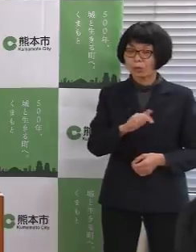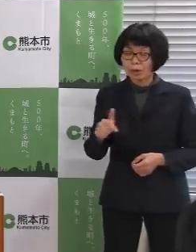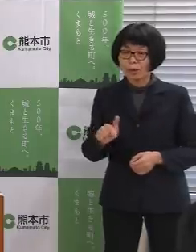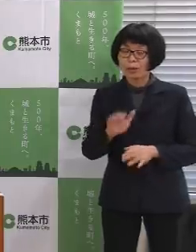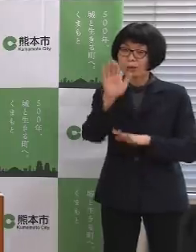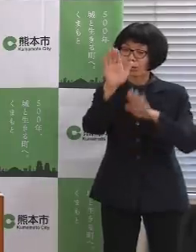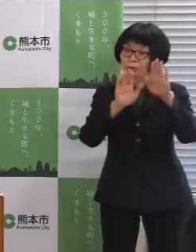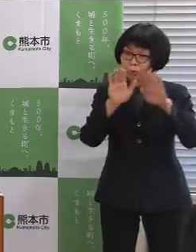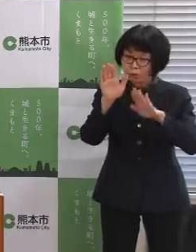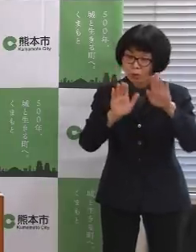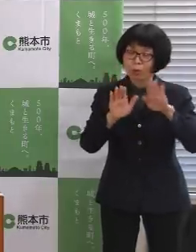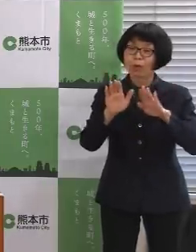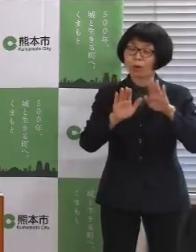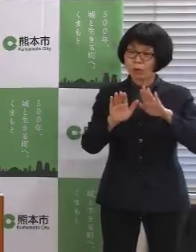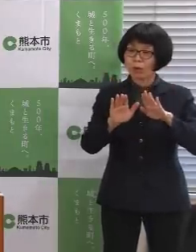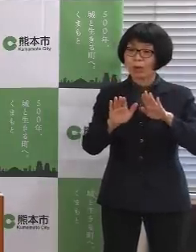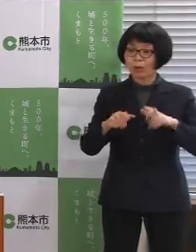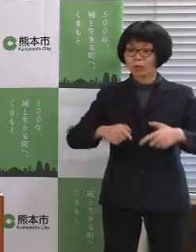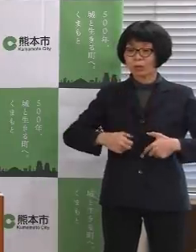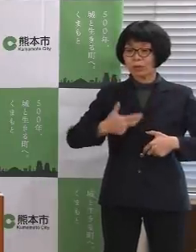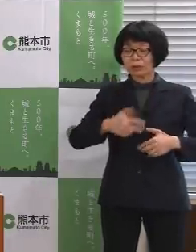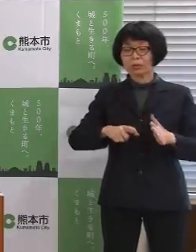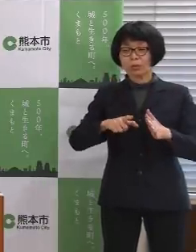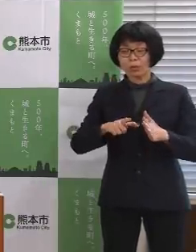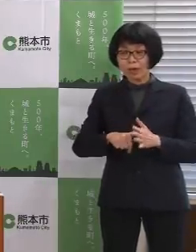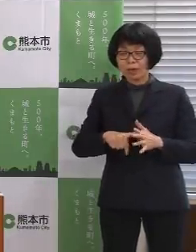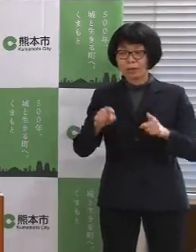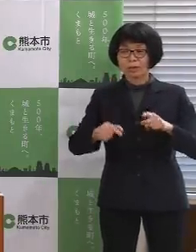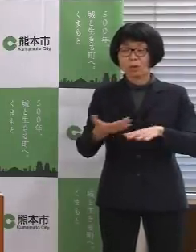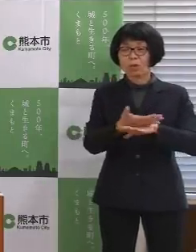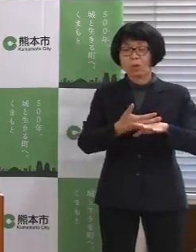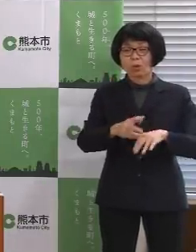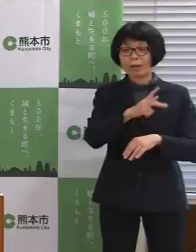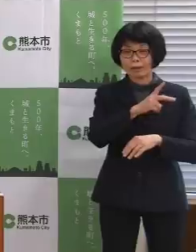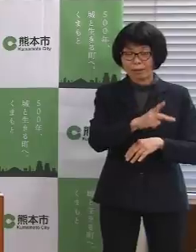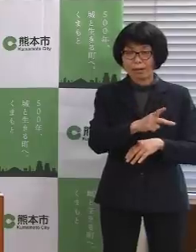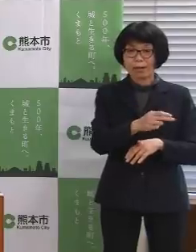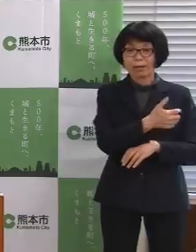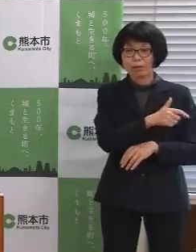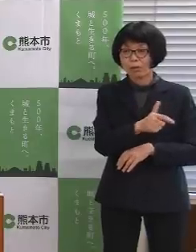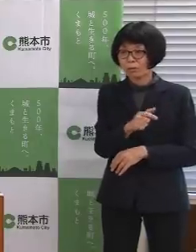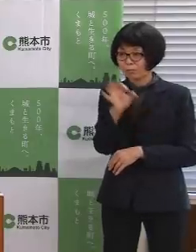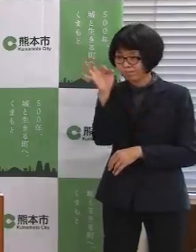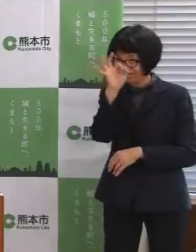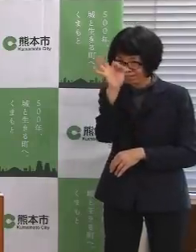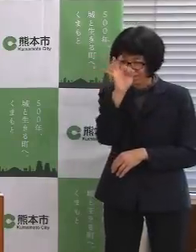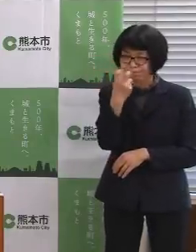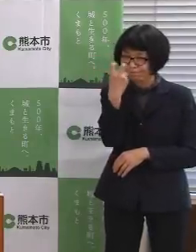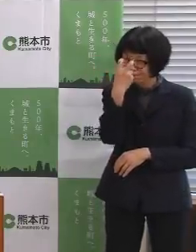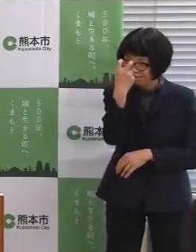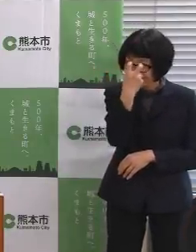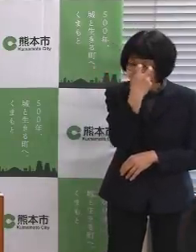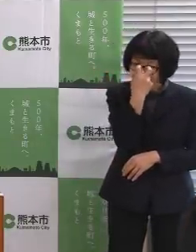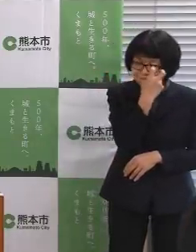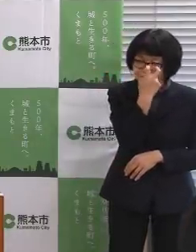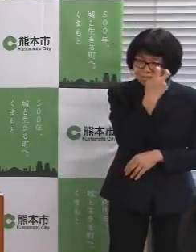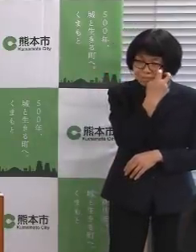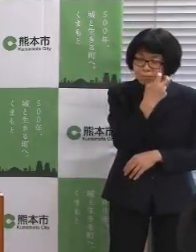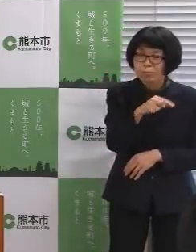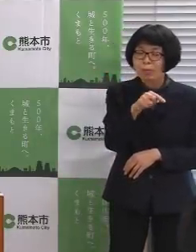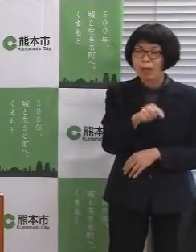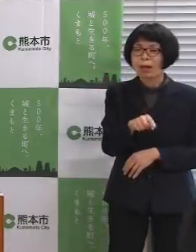等をうちの方でも講演会等でもですね、観察なりいろいろしてますと、どうしてもや